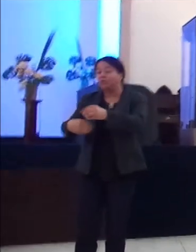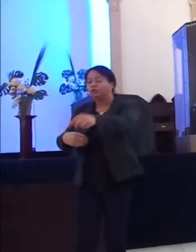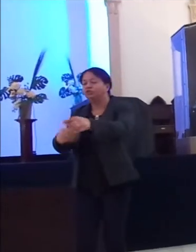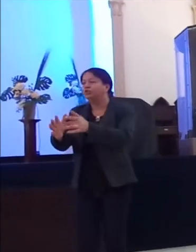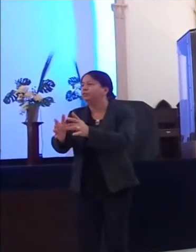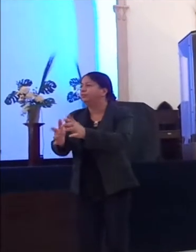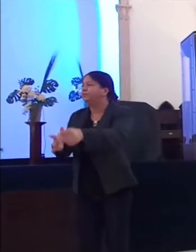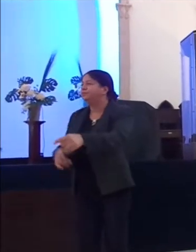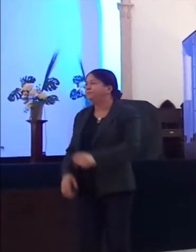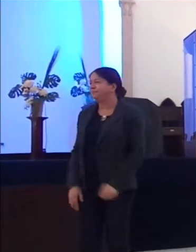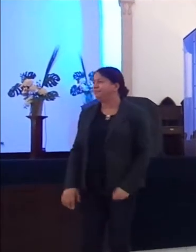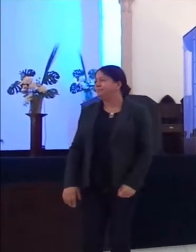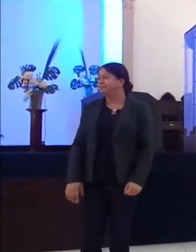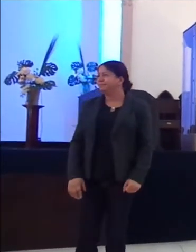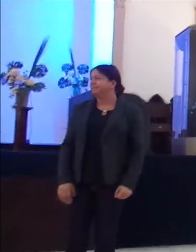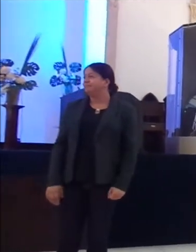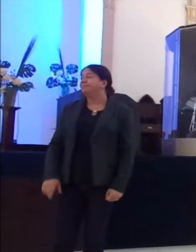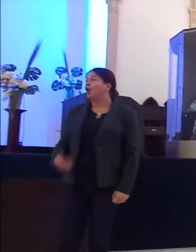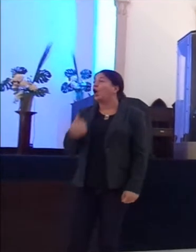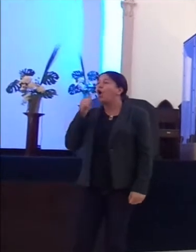Olha lá, Mateus